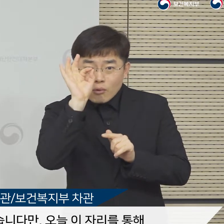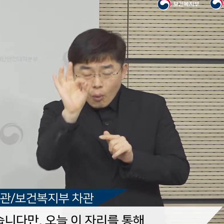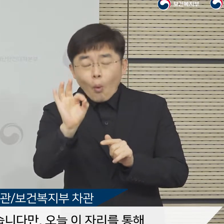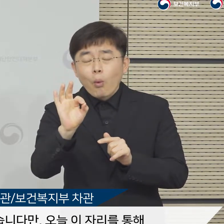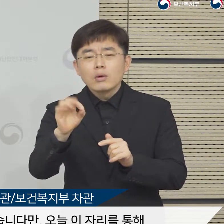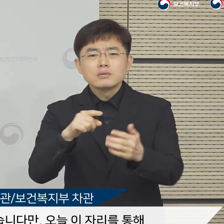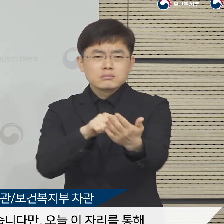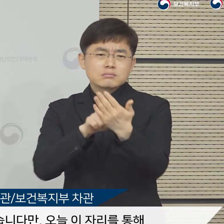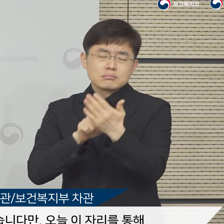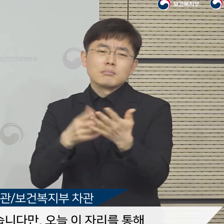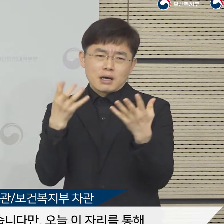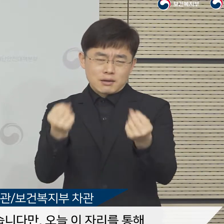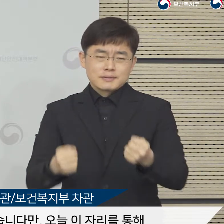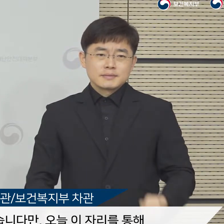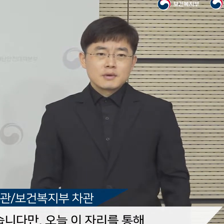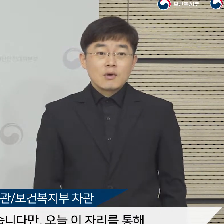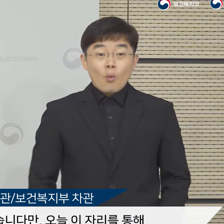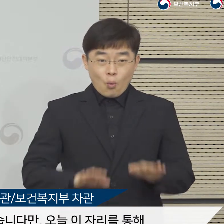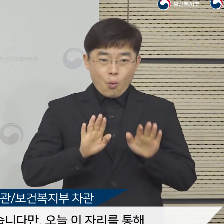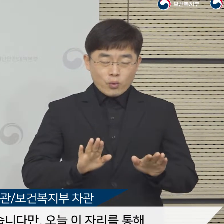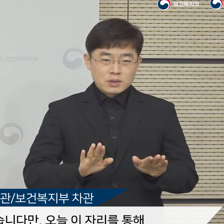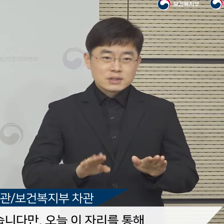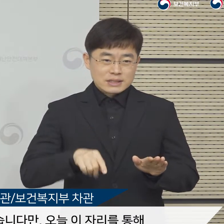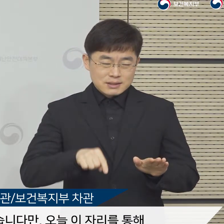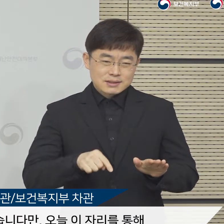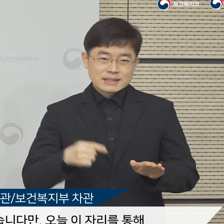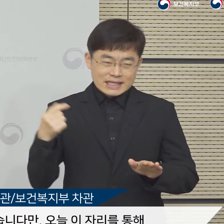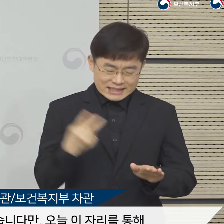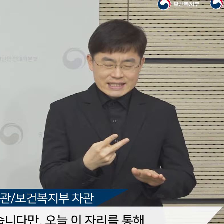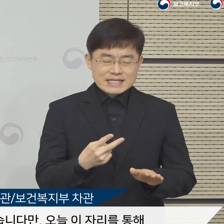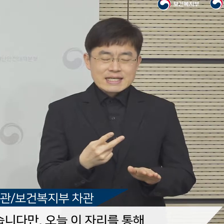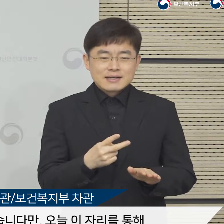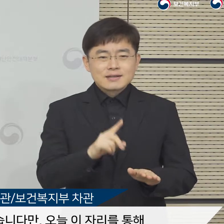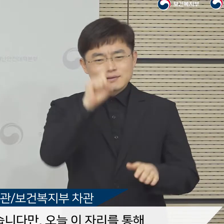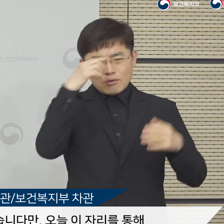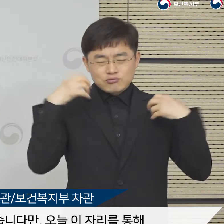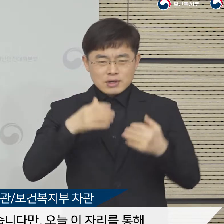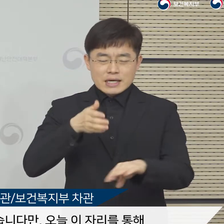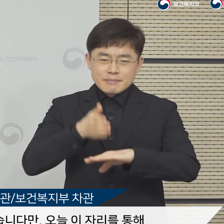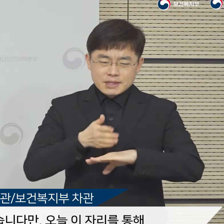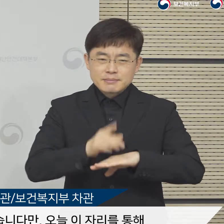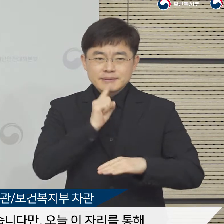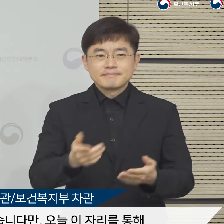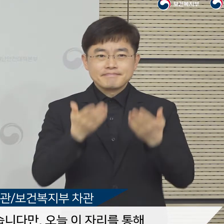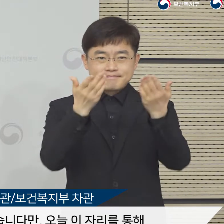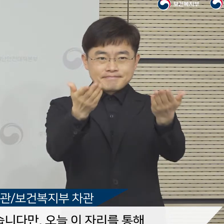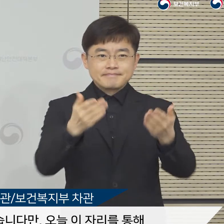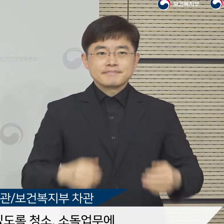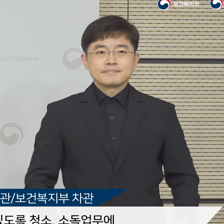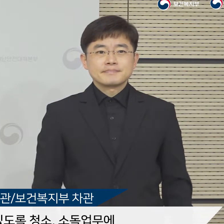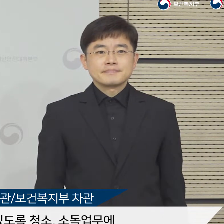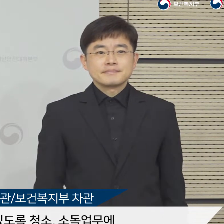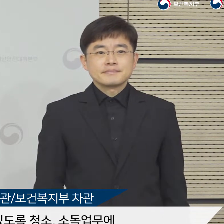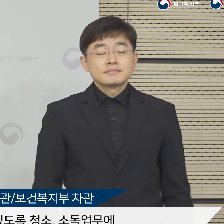알려지기도 했습니다만 오늘 이 자리를 통해 정부의 감사의 마음을 전하고 싶습니다.